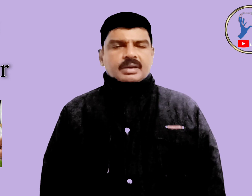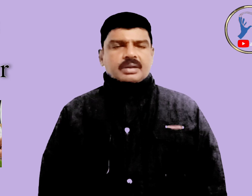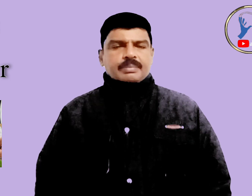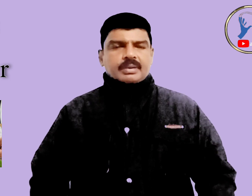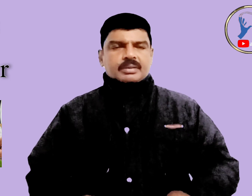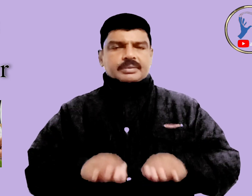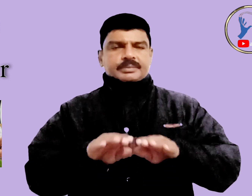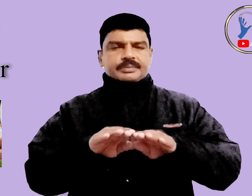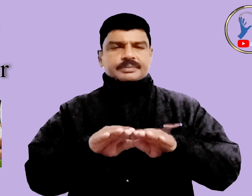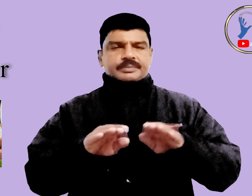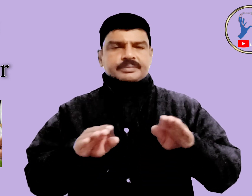ढांपना,